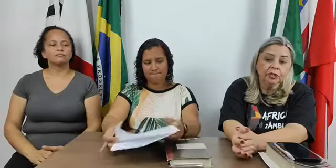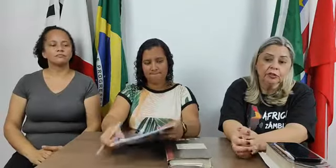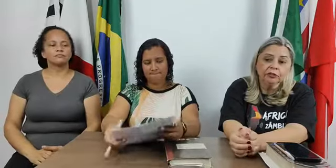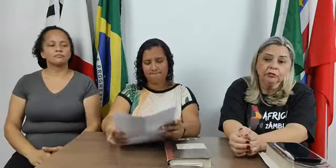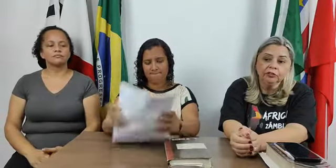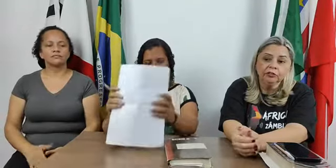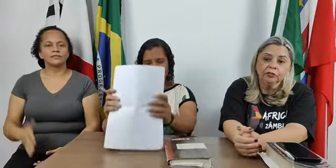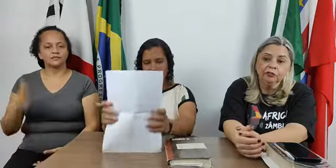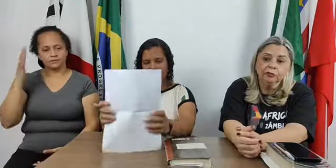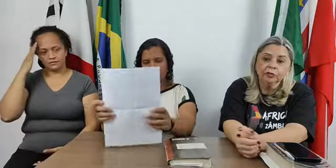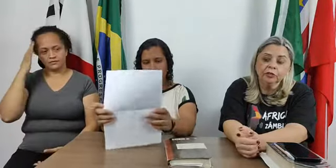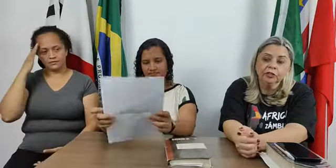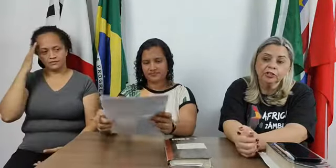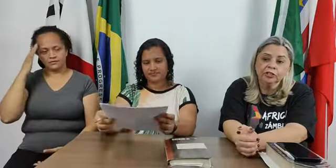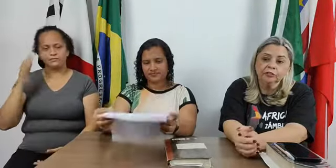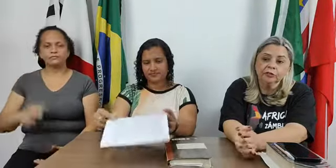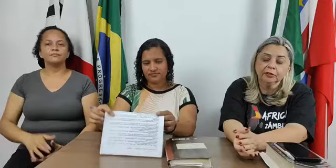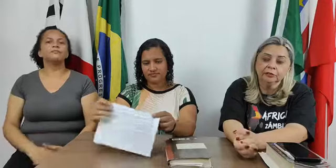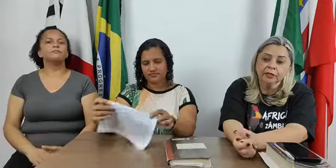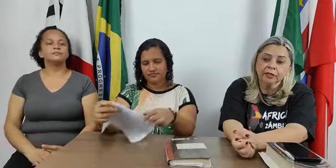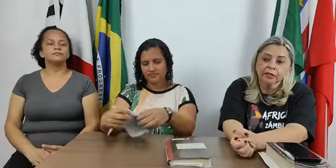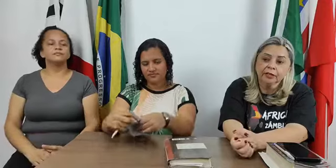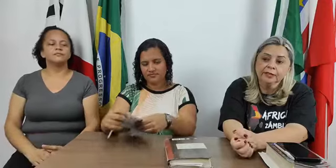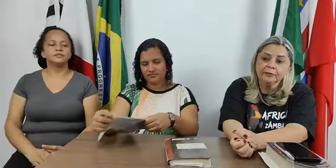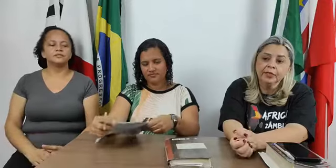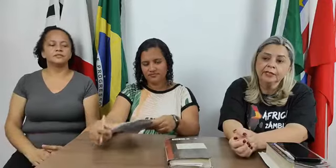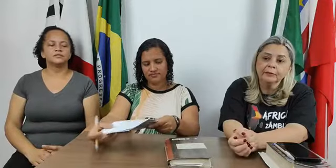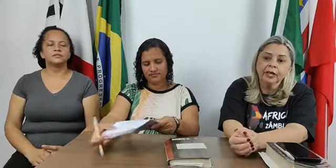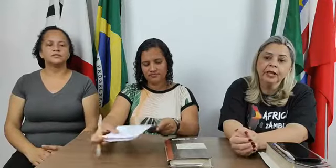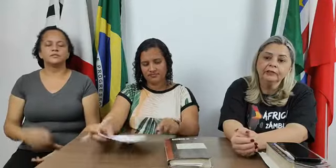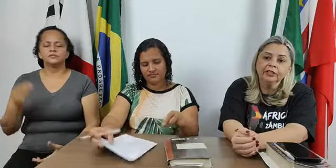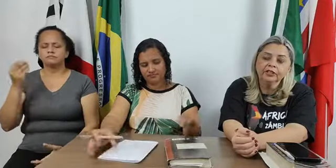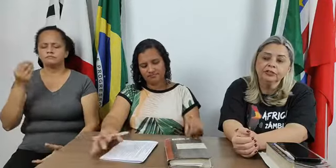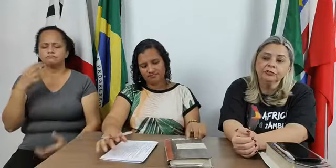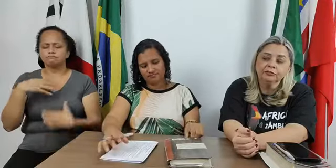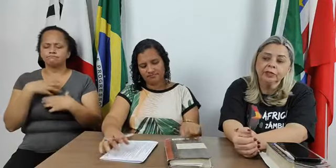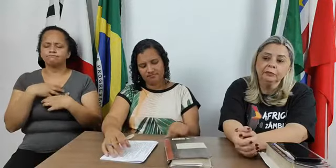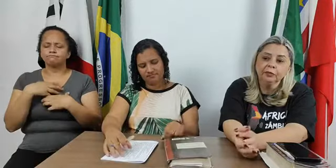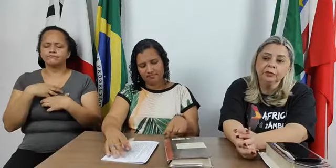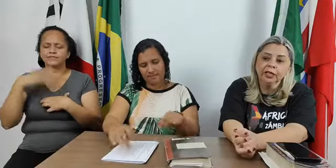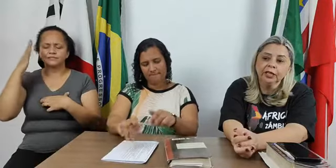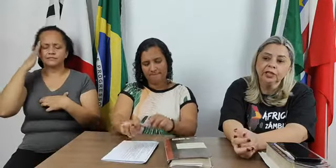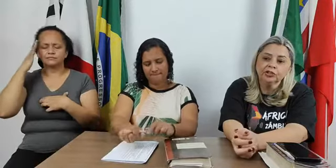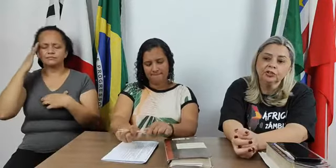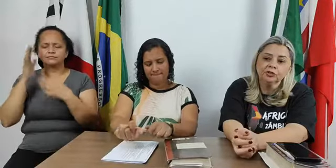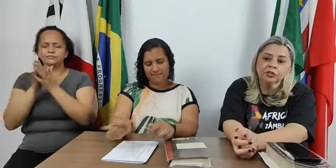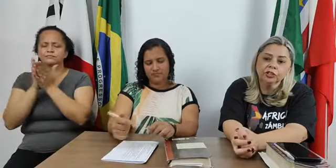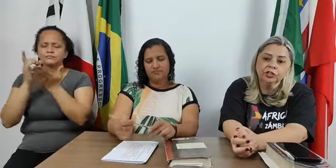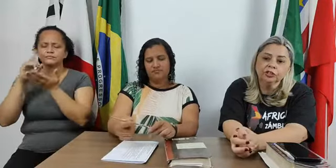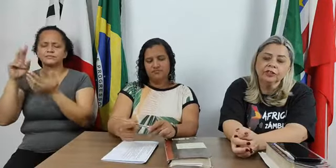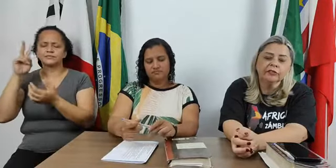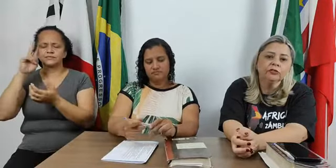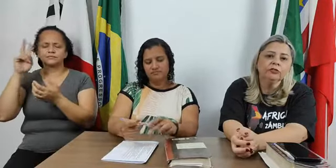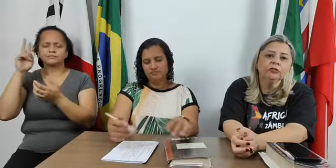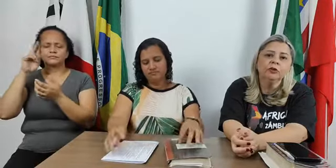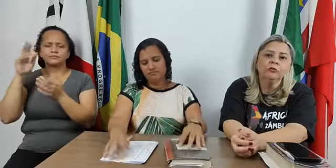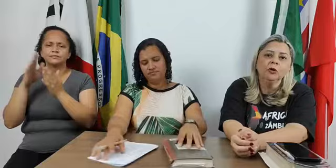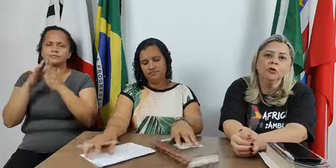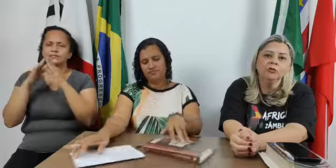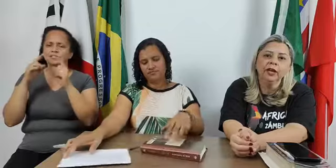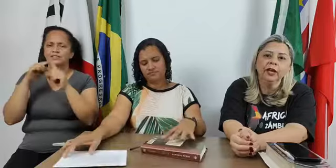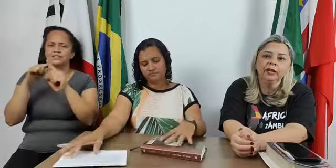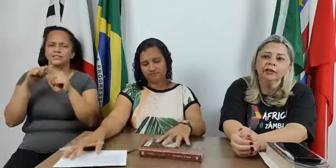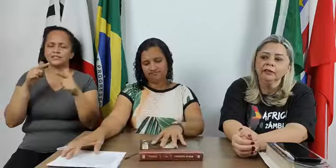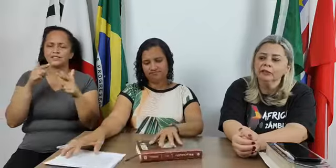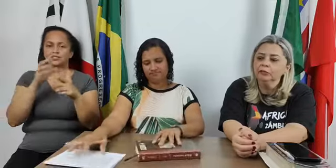estava comentando antes, eu acabei quando a gente estava recebendo essa palavra, a gente lembrou da igreja de Coríntios, estava tudo tão